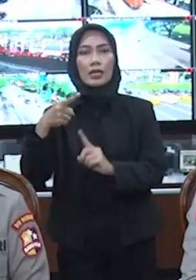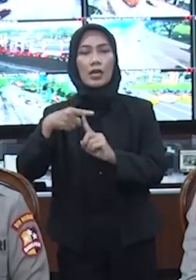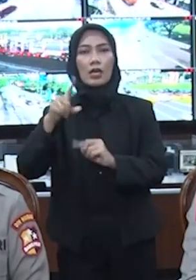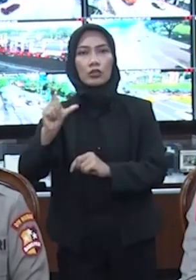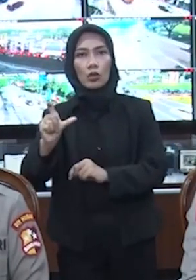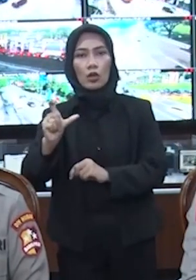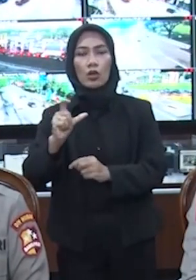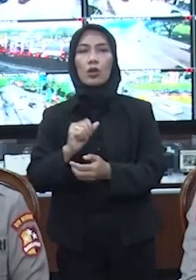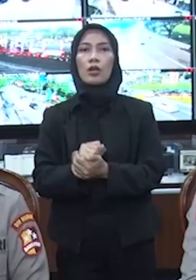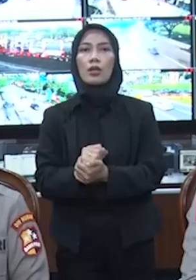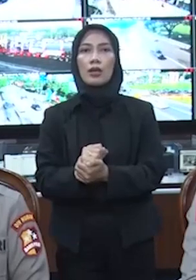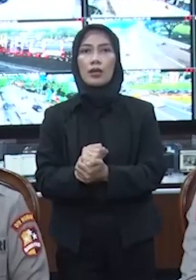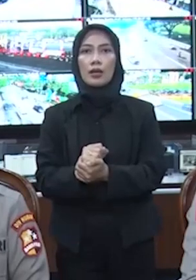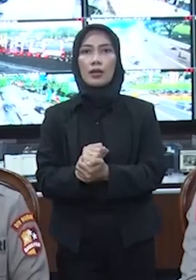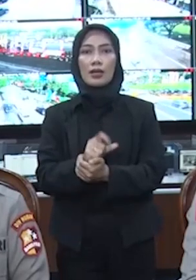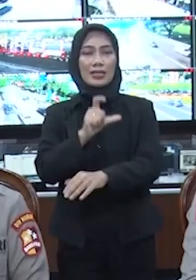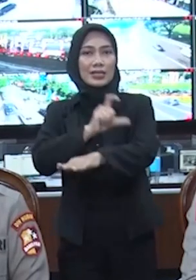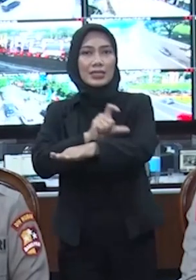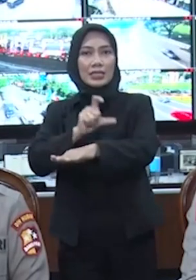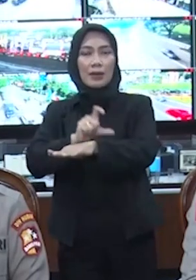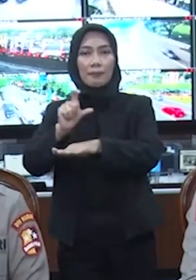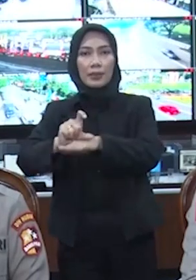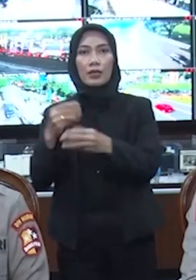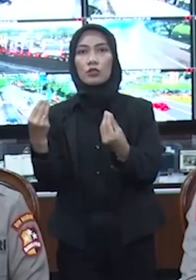arah Trans Jawa sebanyak